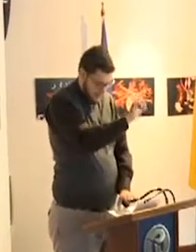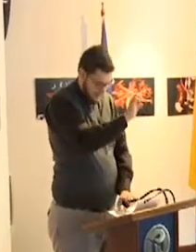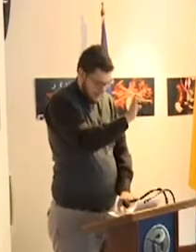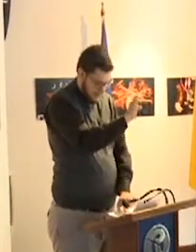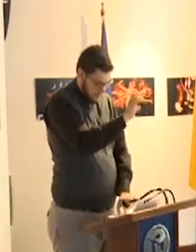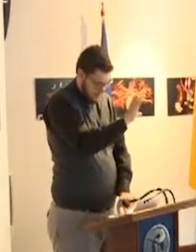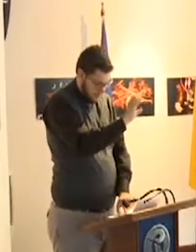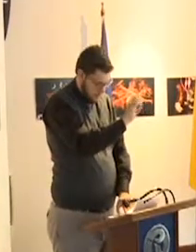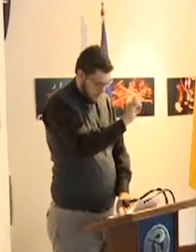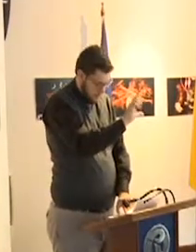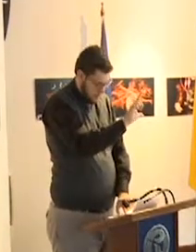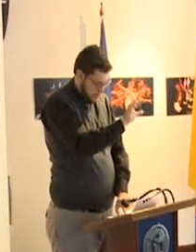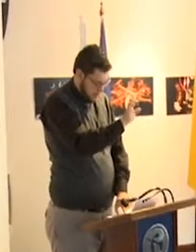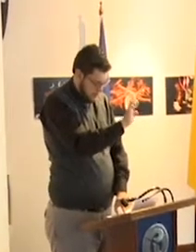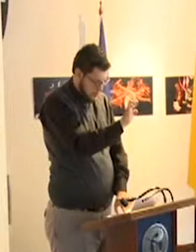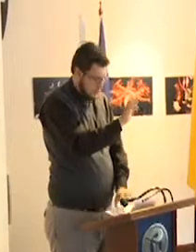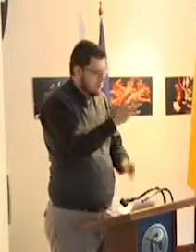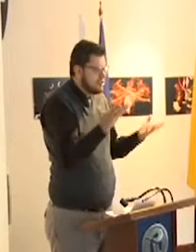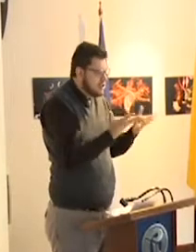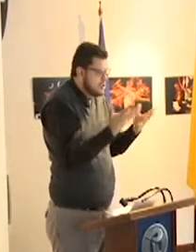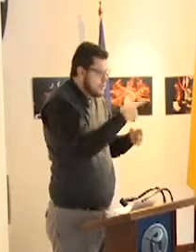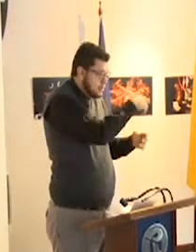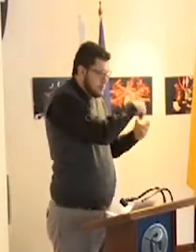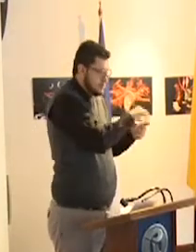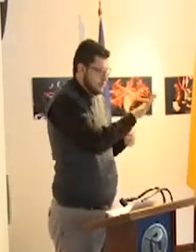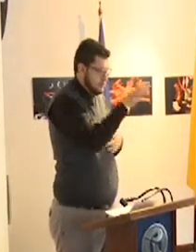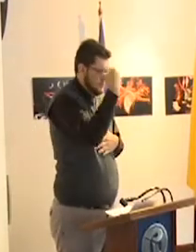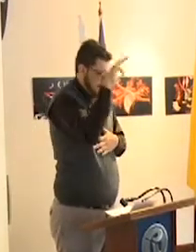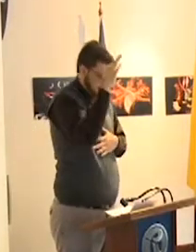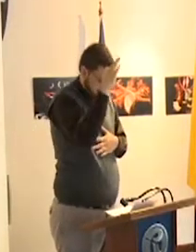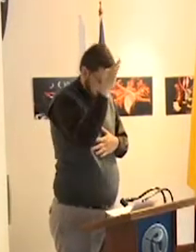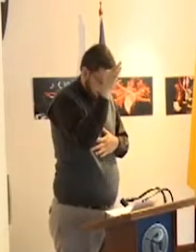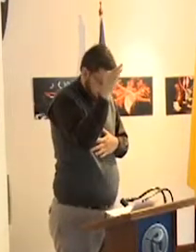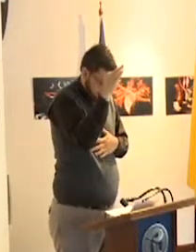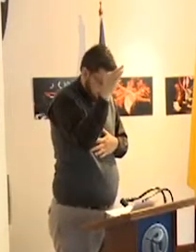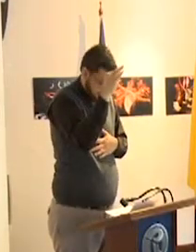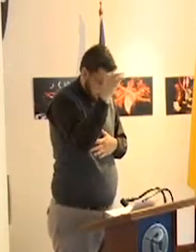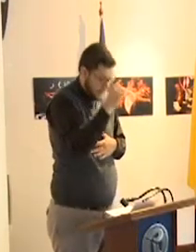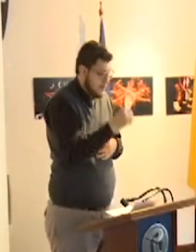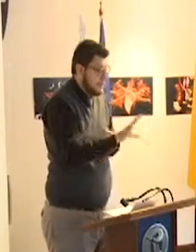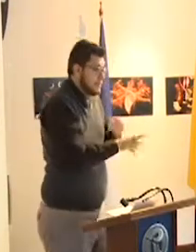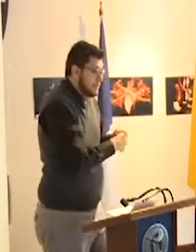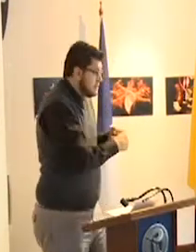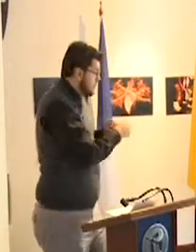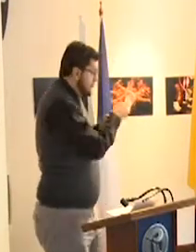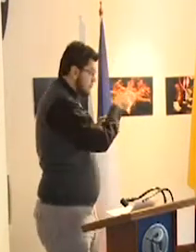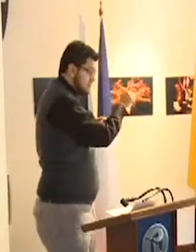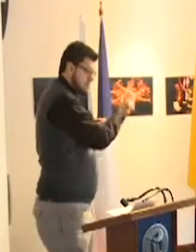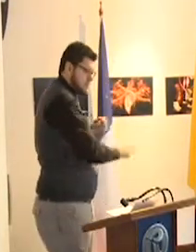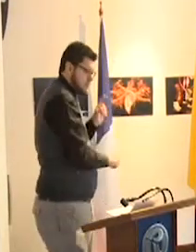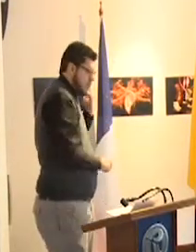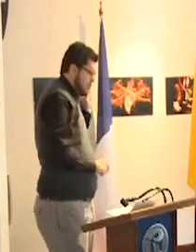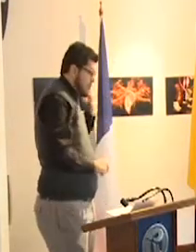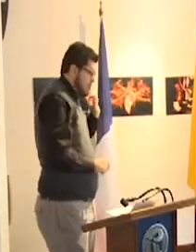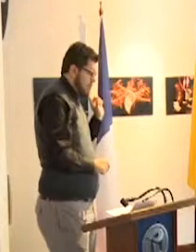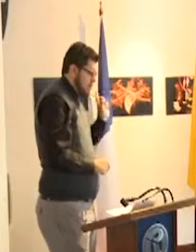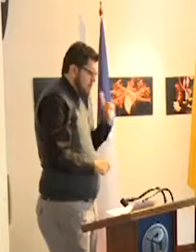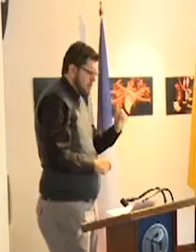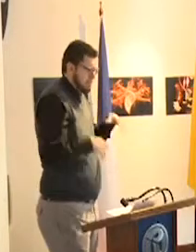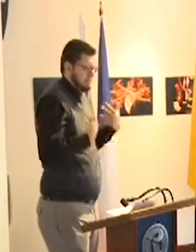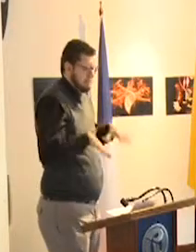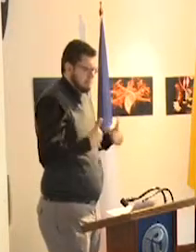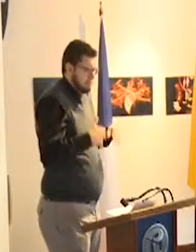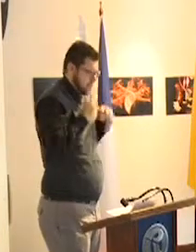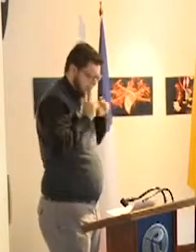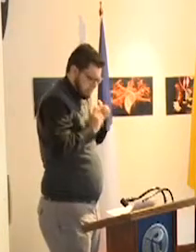Es profesor titular de Ciencias de la Educación de la Universidad de Reims, doctor de Ciencias de la Educación, miembro del equipo de investigación del